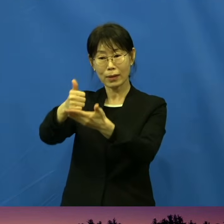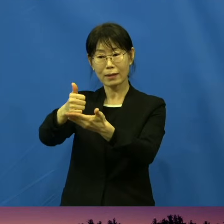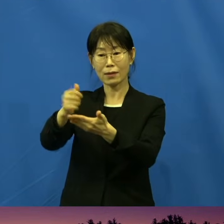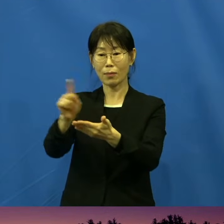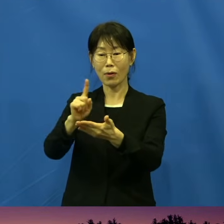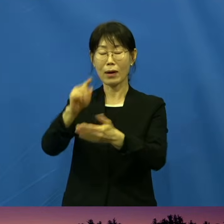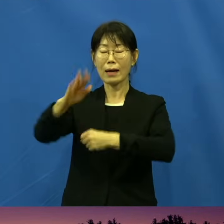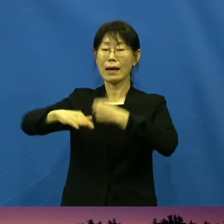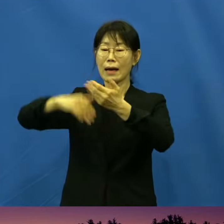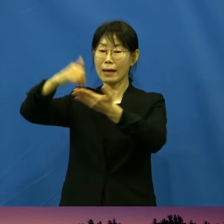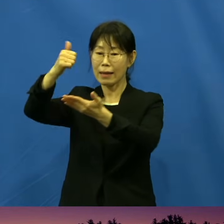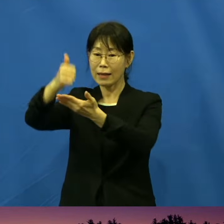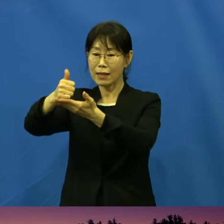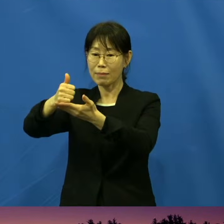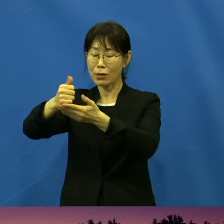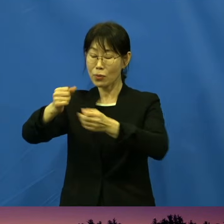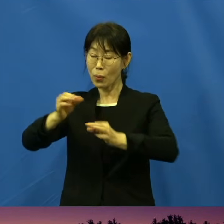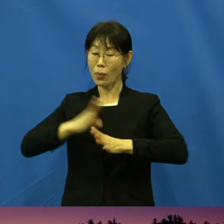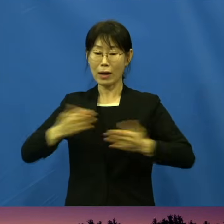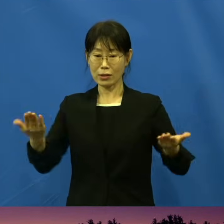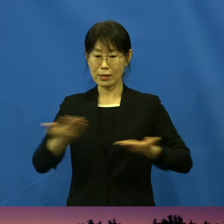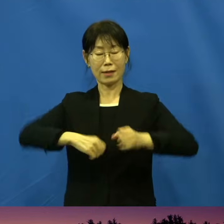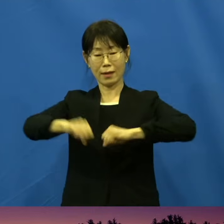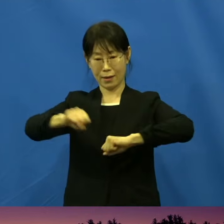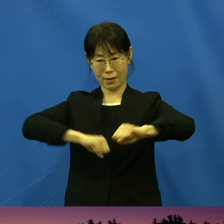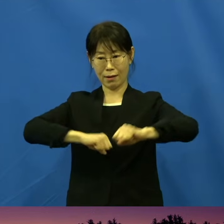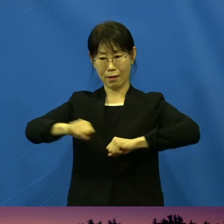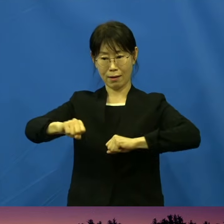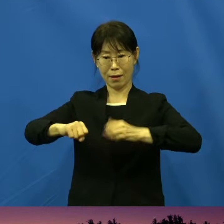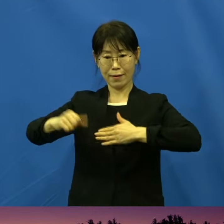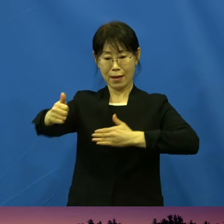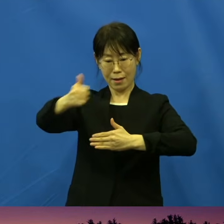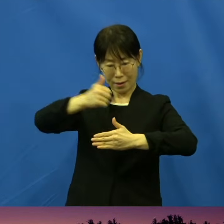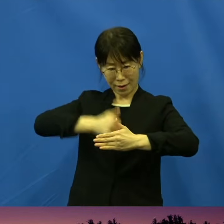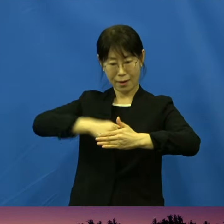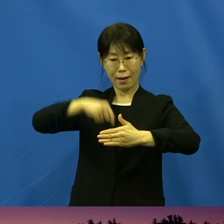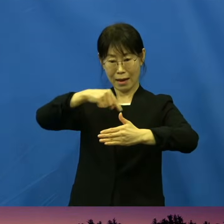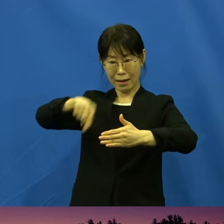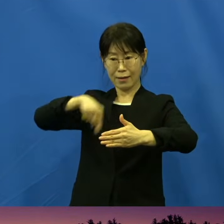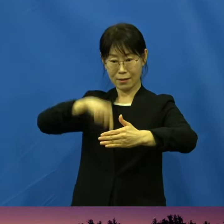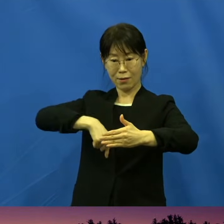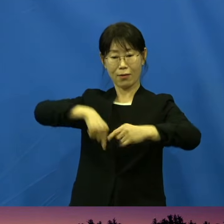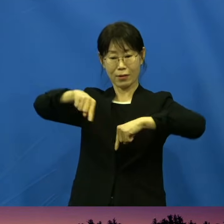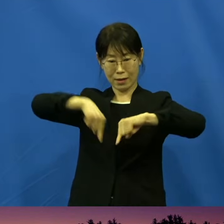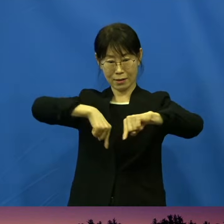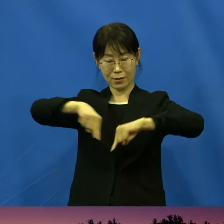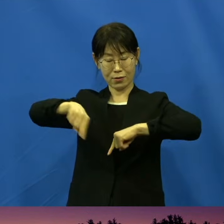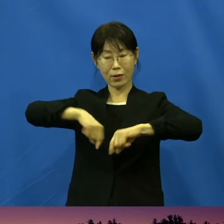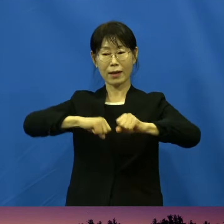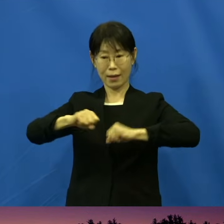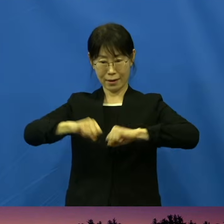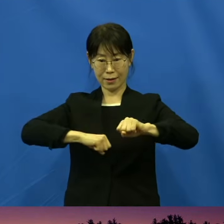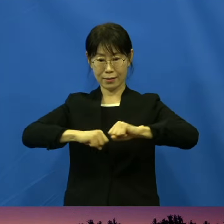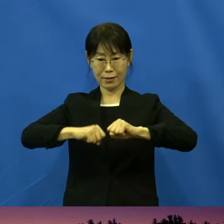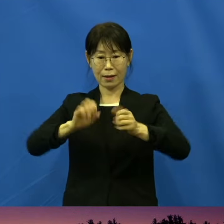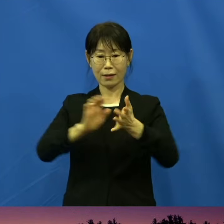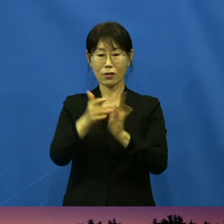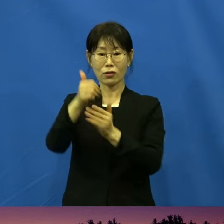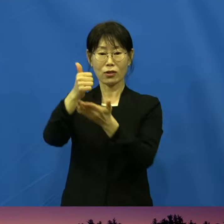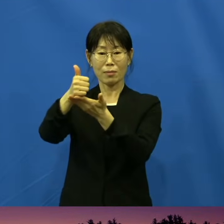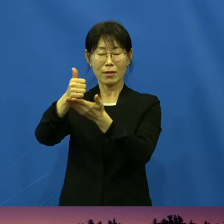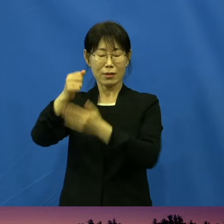하나님의 일을 행하신다는 거예요. 내 안에 계신 분은 어떤 분이십니까? 크신 분이에요. 그분은 놀라우신